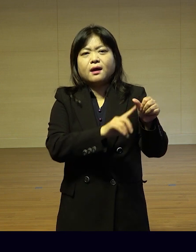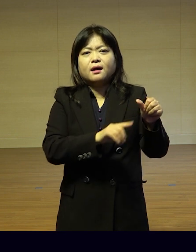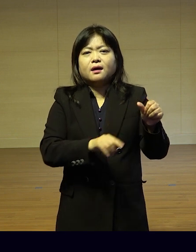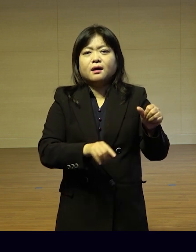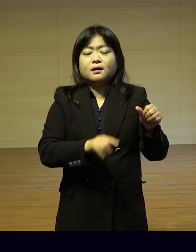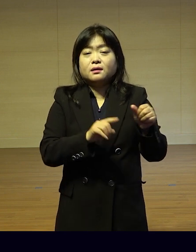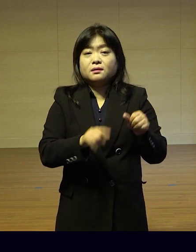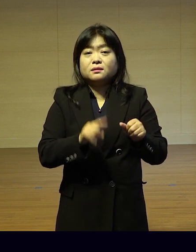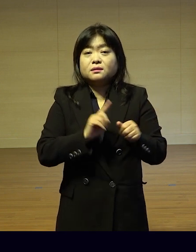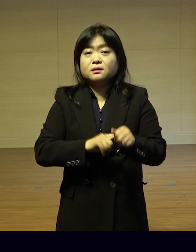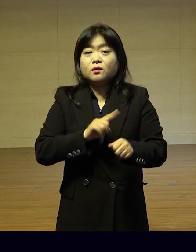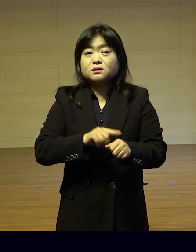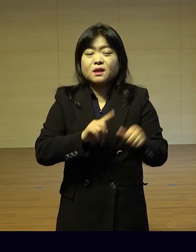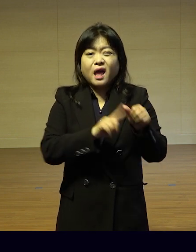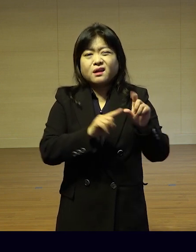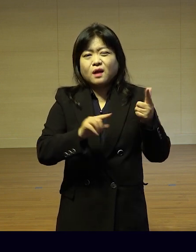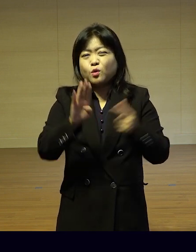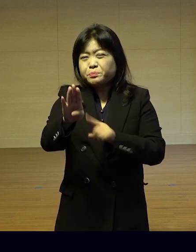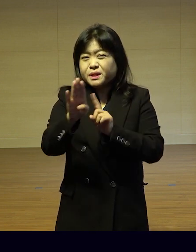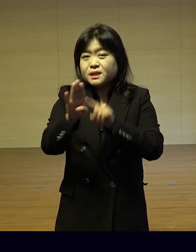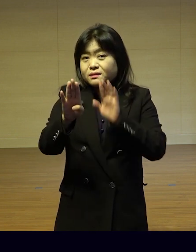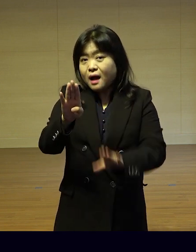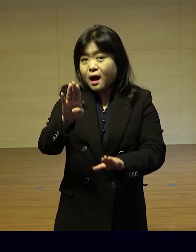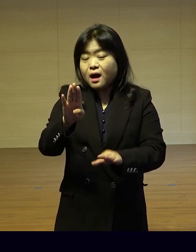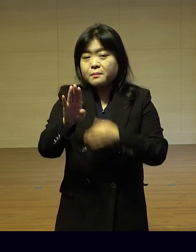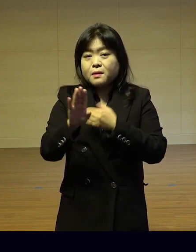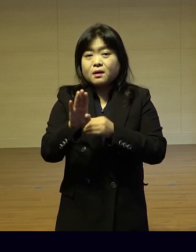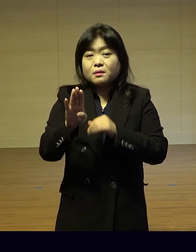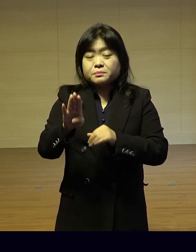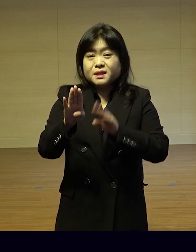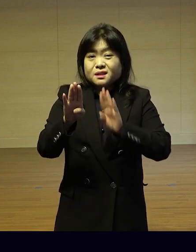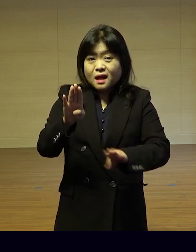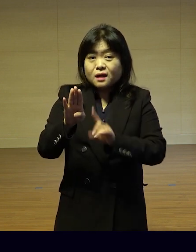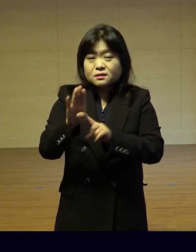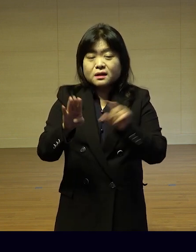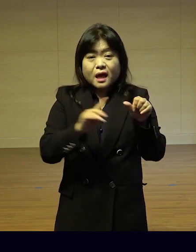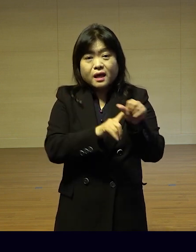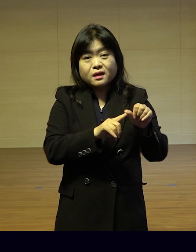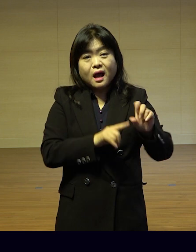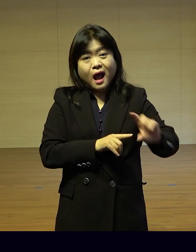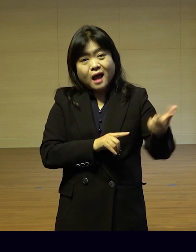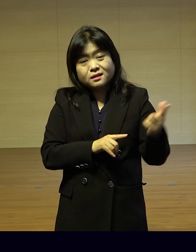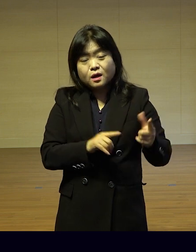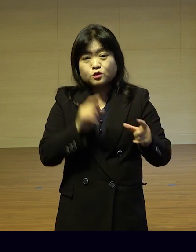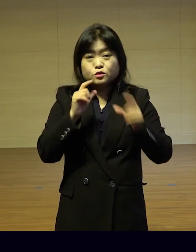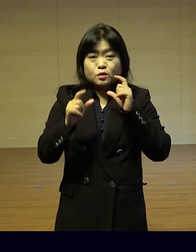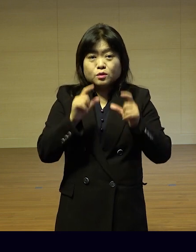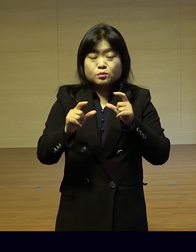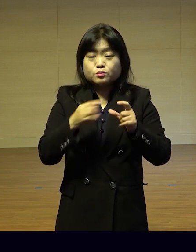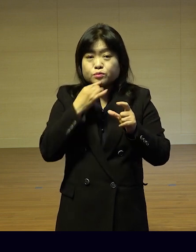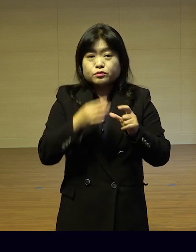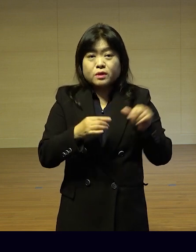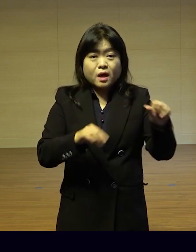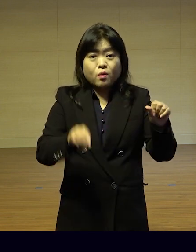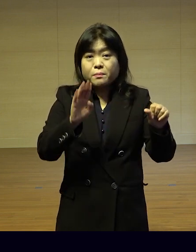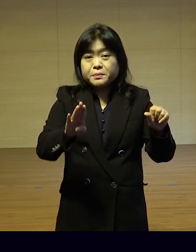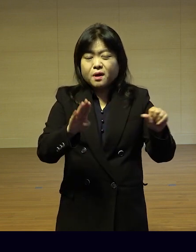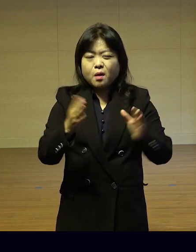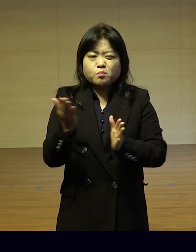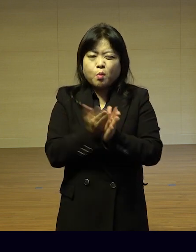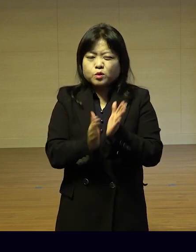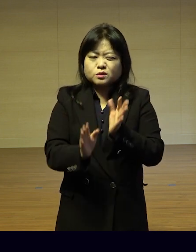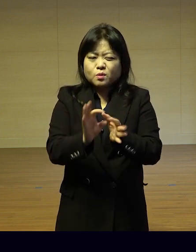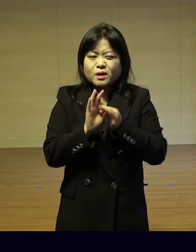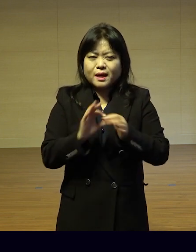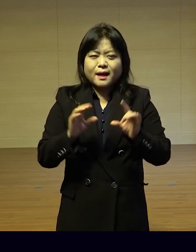아닌 B다라고 주장하는 경우 후자의 진술은 전자의 진술을 부정하는 관계에 있는 것이지 양자는 결코 논리적 모순 관계에